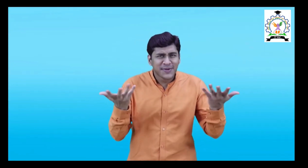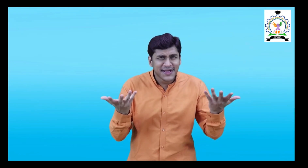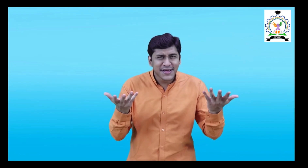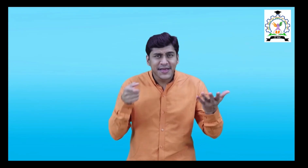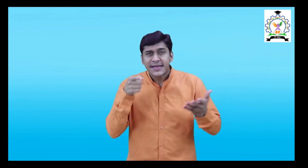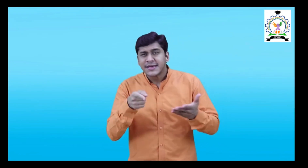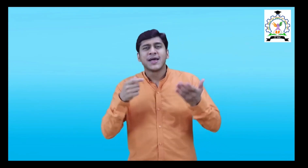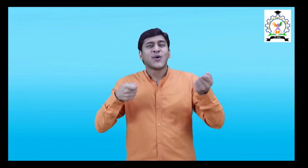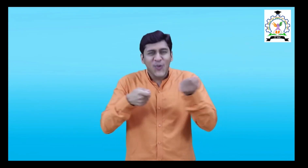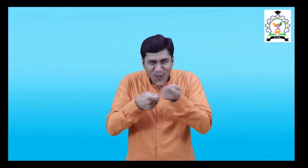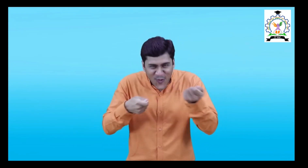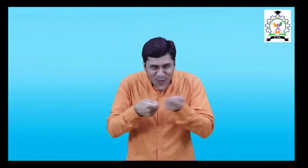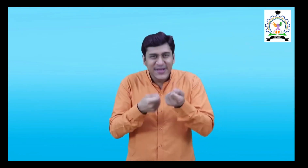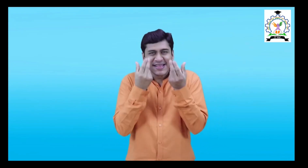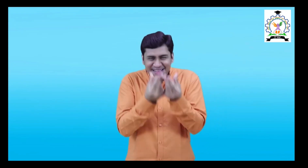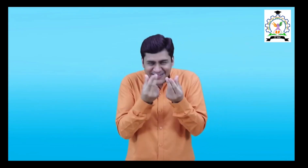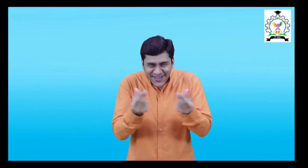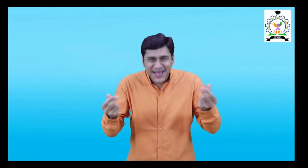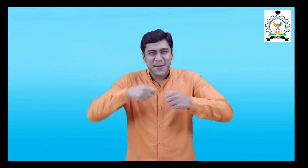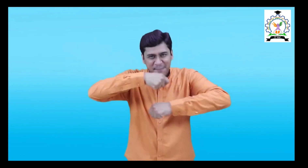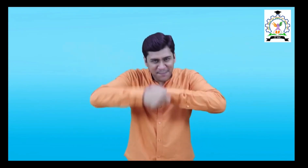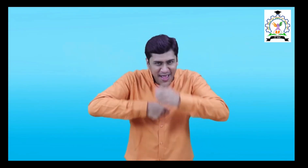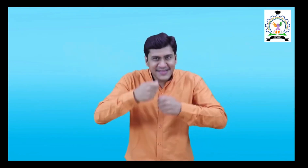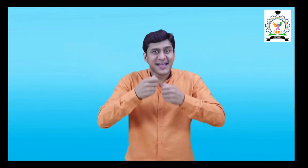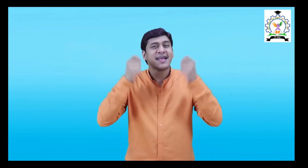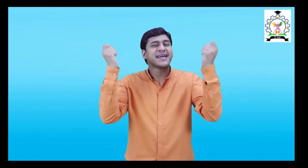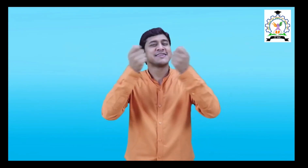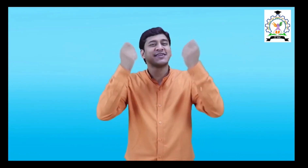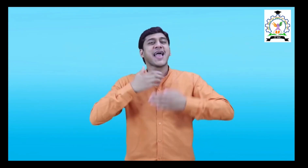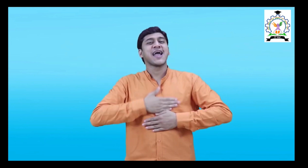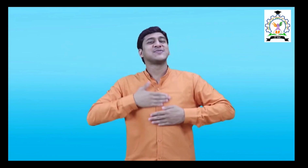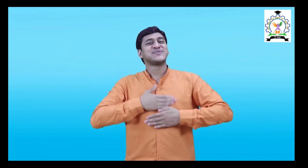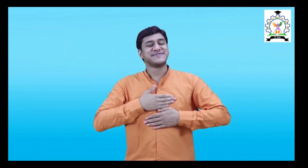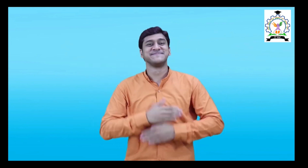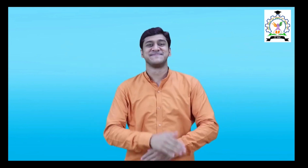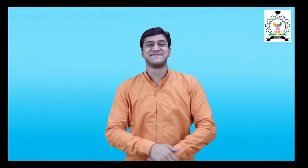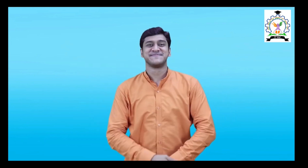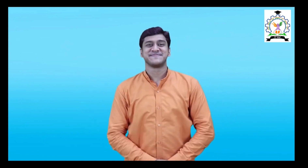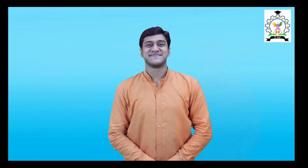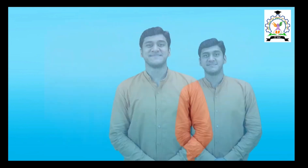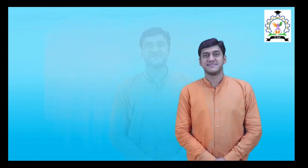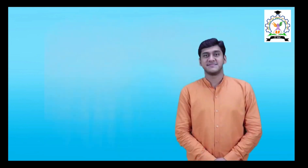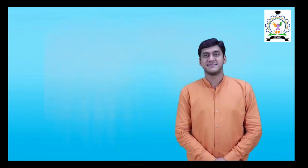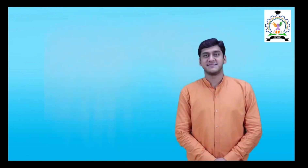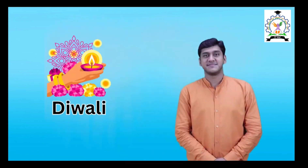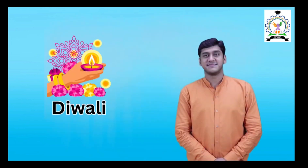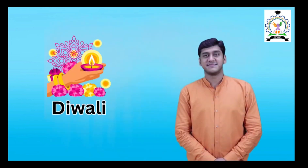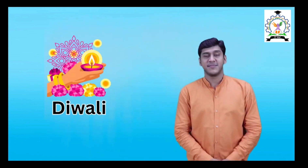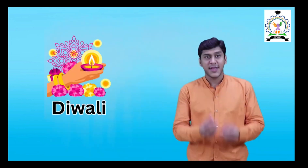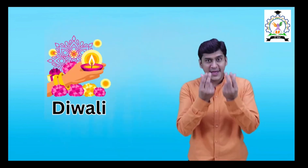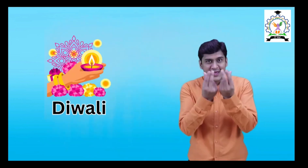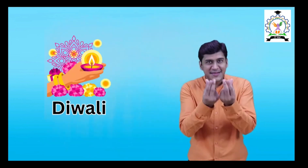विषय त्योहार व उत्सव, होली, दीपावली, रक्षाबंधन और अन्य प्रकार के त्योहार।